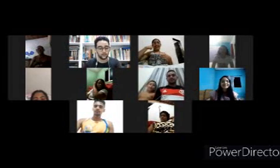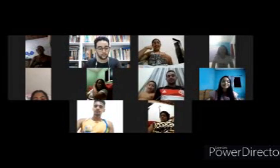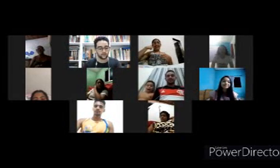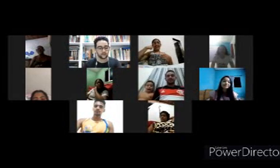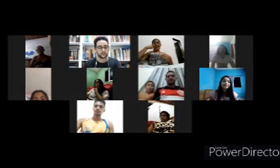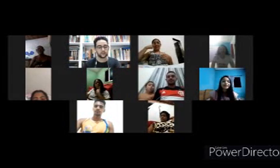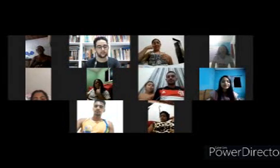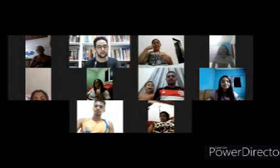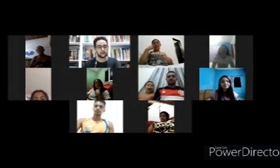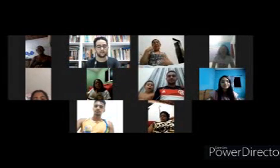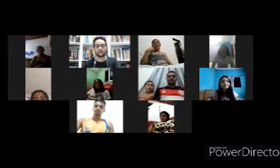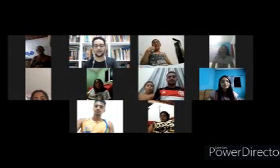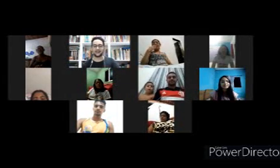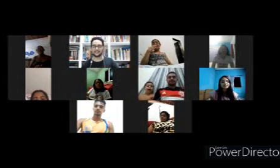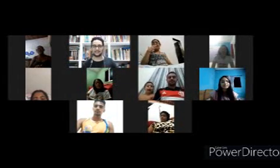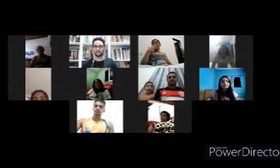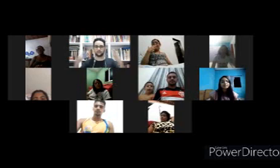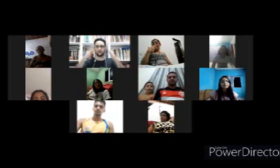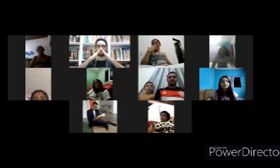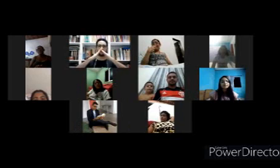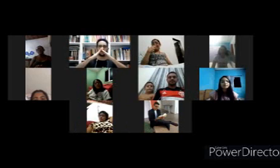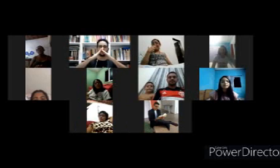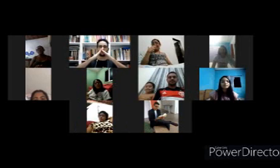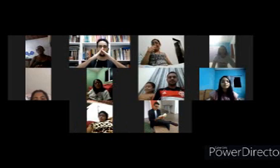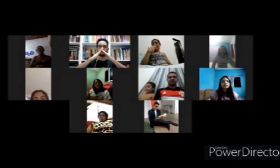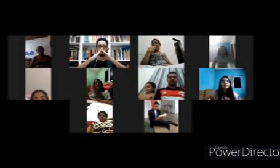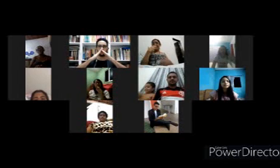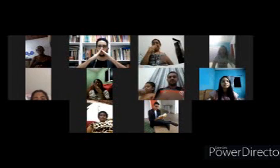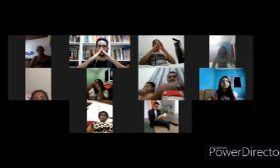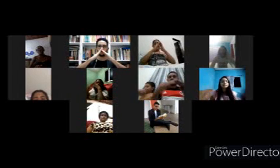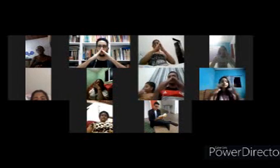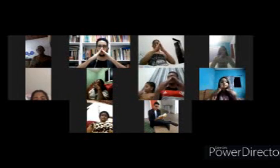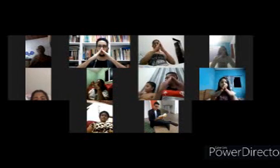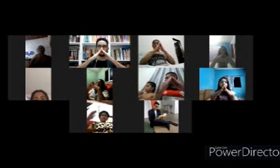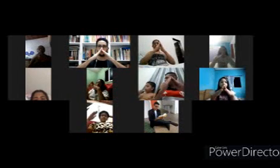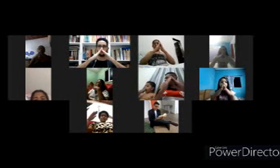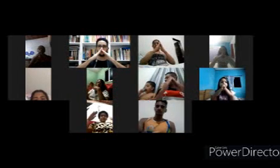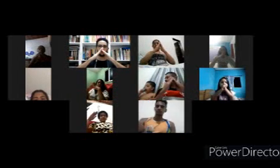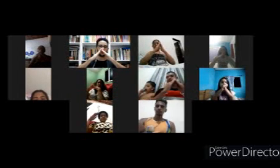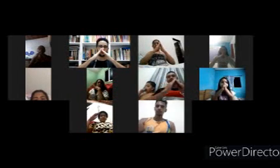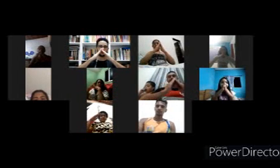Depois a gente teve a palavra casa. A palavra casa é assim, casa.